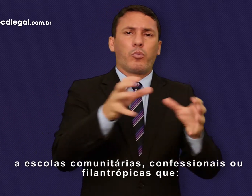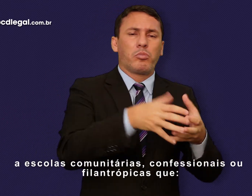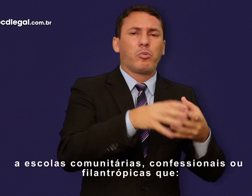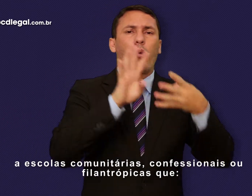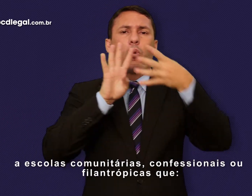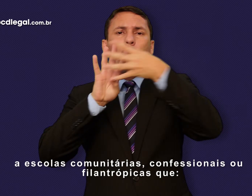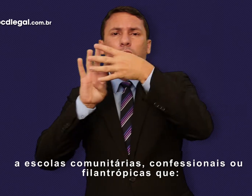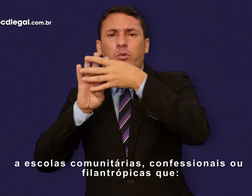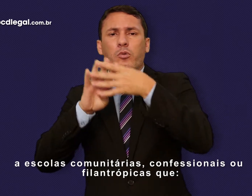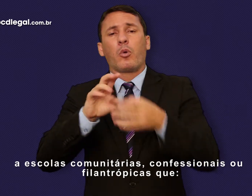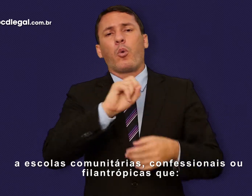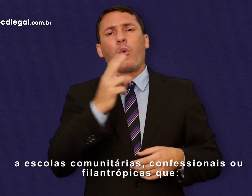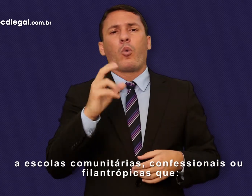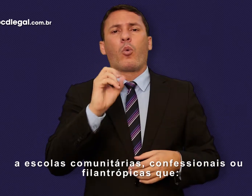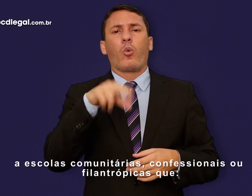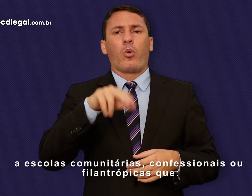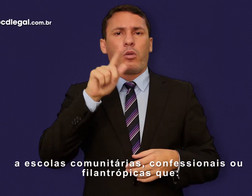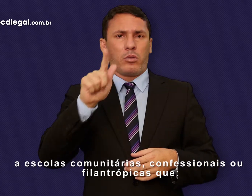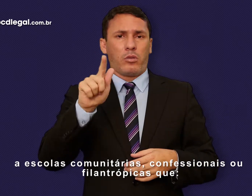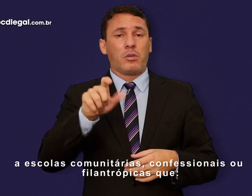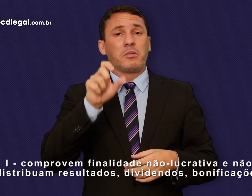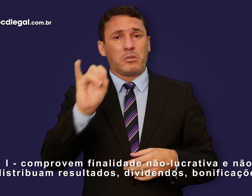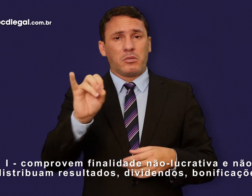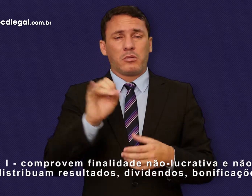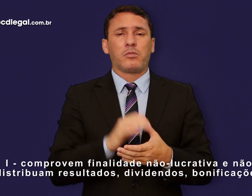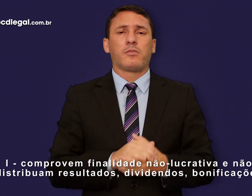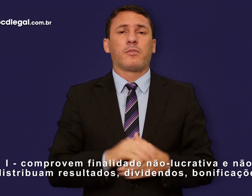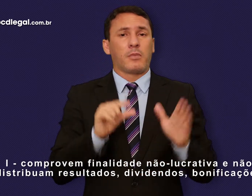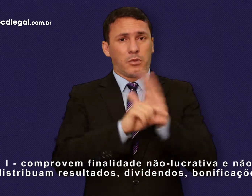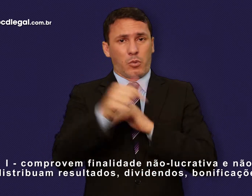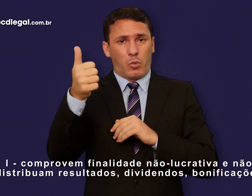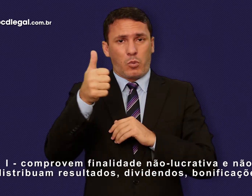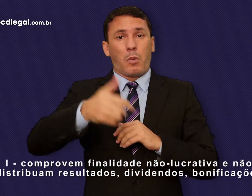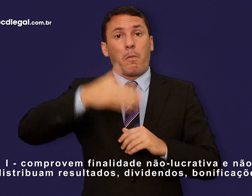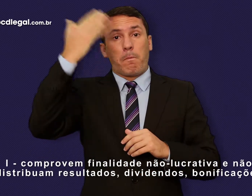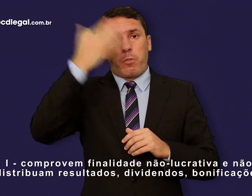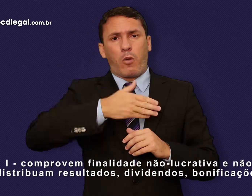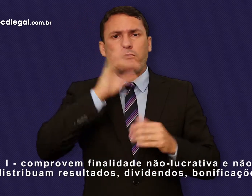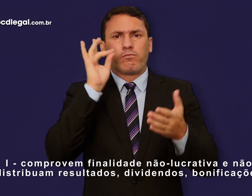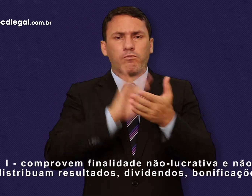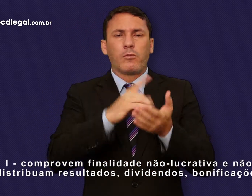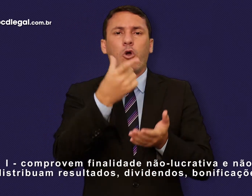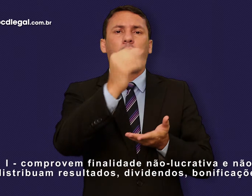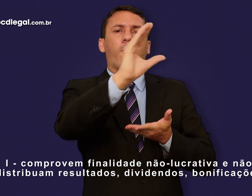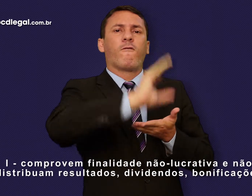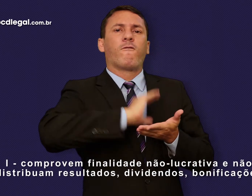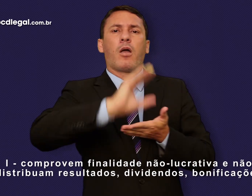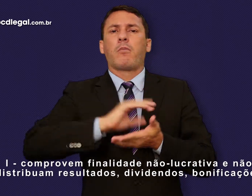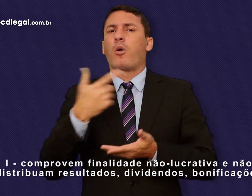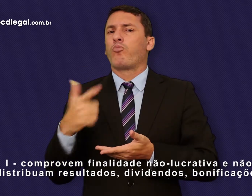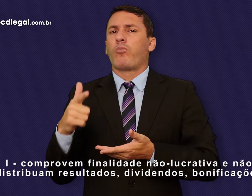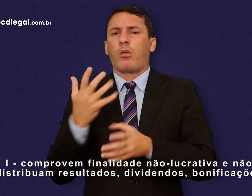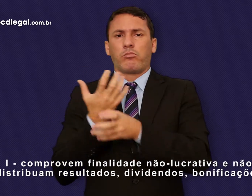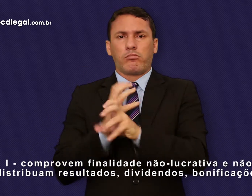outras prescrições legais. Artigo 77. Os recursos públicos serão destinados às escolas públicas, podendo